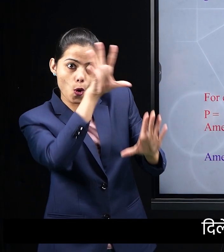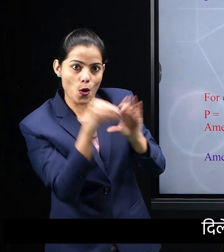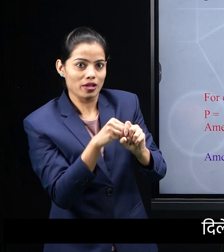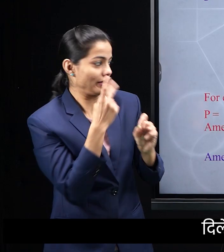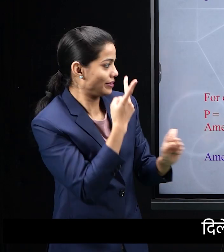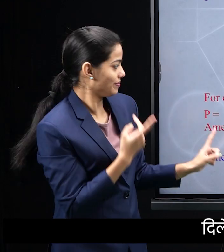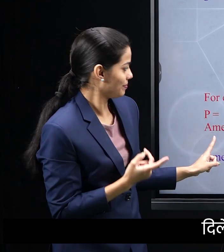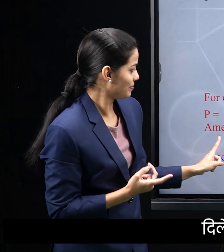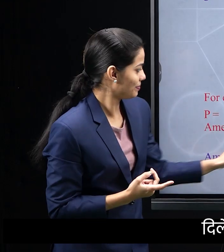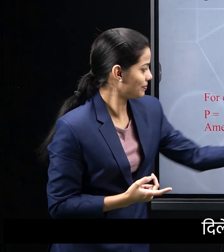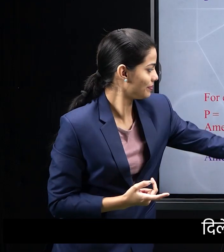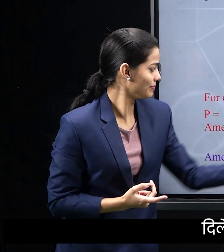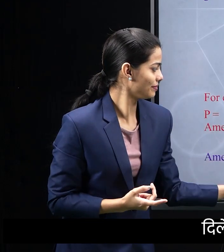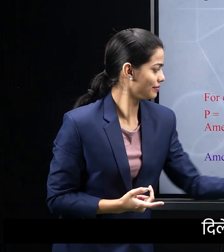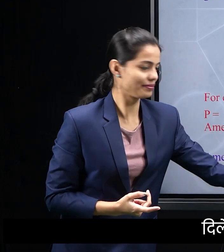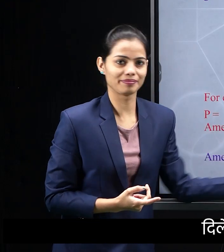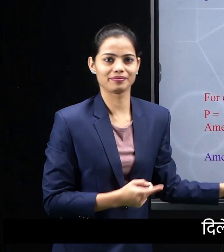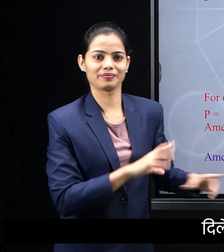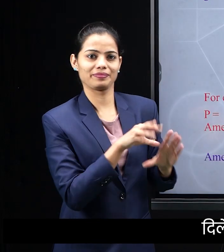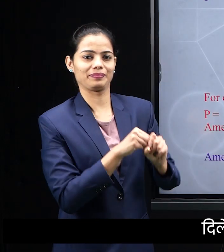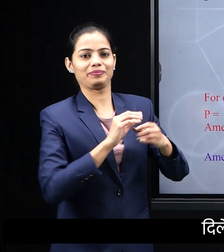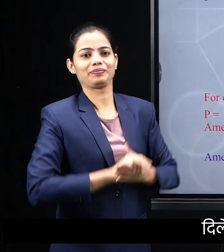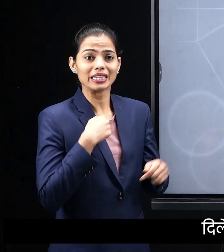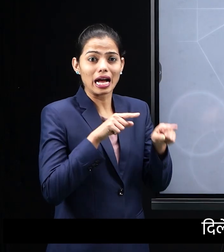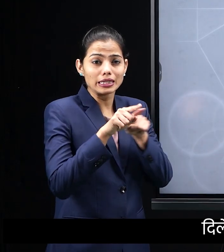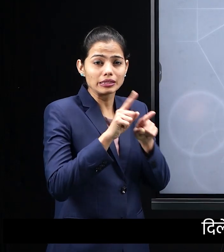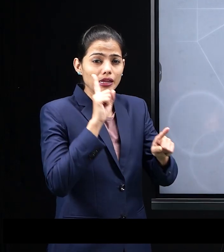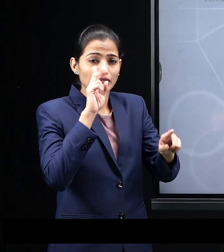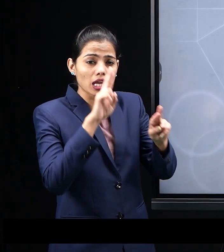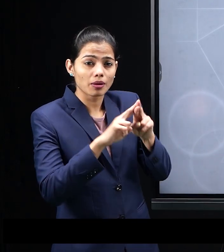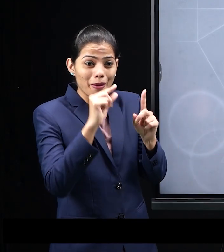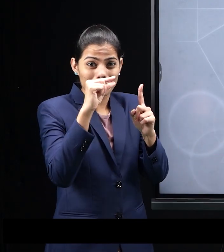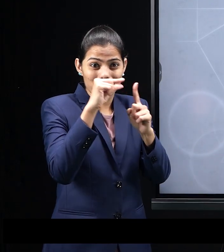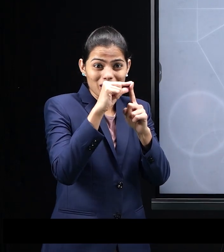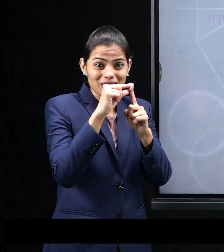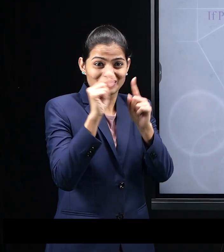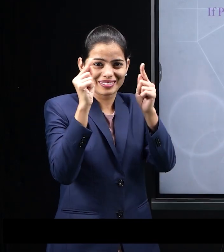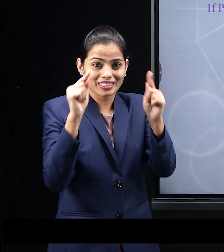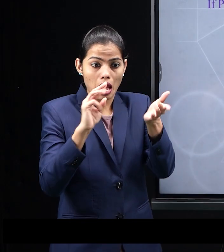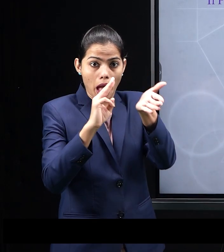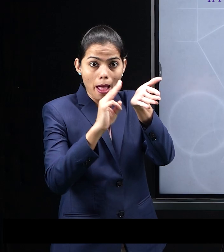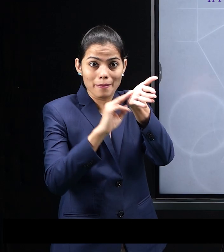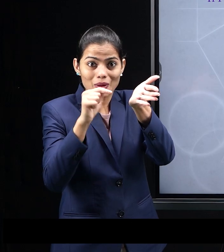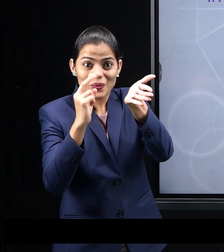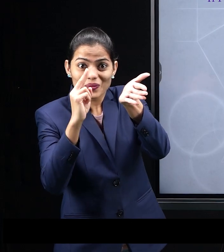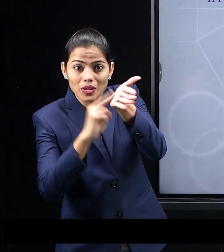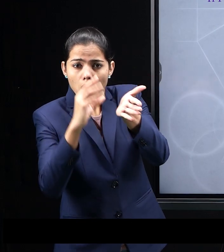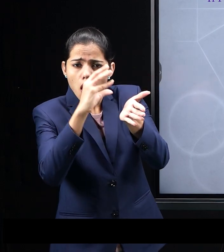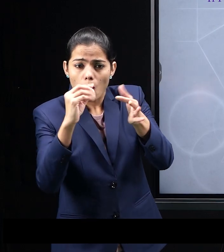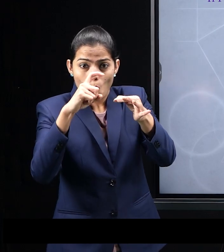द्रावण दिलेल A is equals to 1, 2, 6, B is equals to 2, 3, 4, A युनियन B is equals to 1, 2, 3,